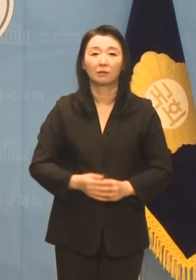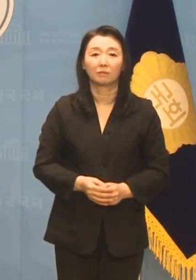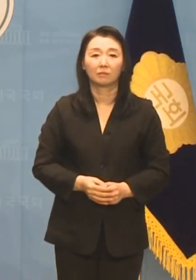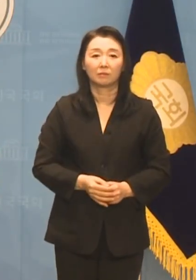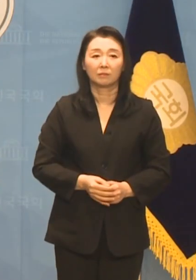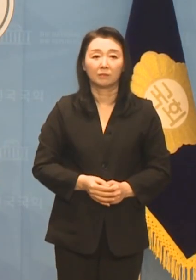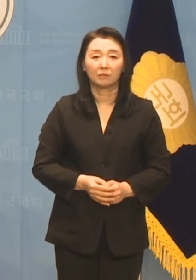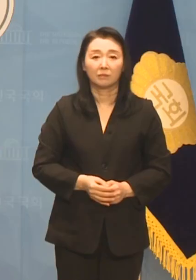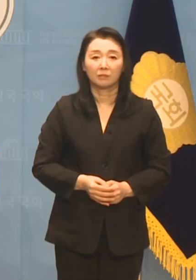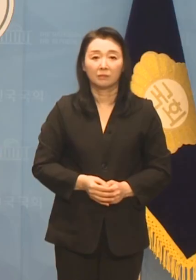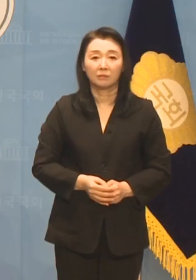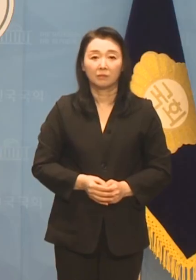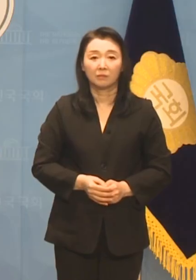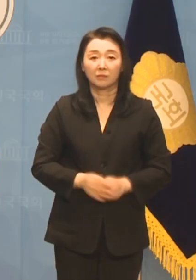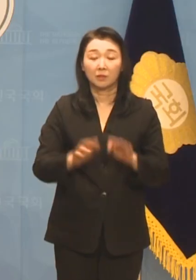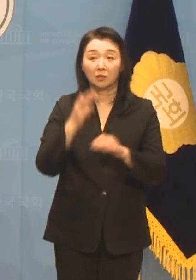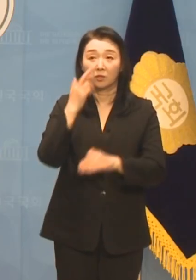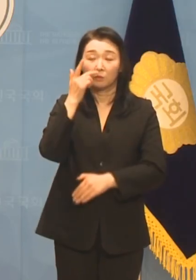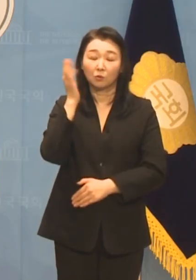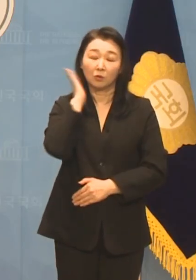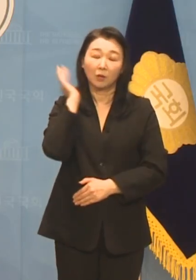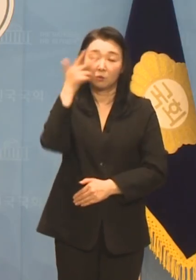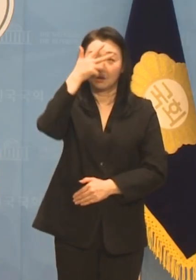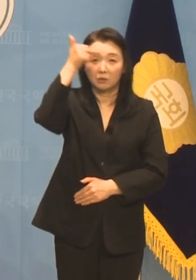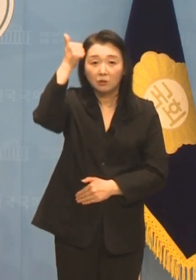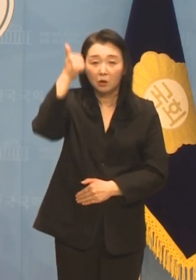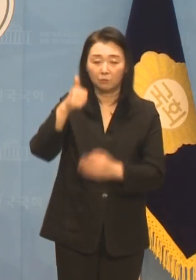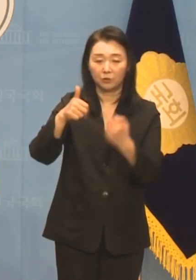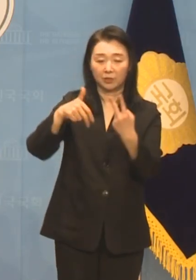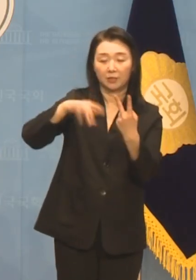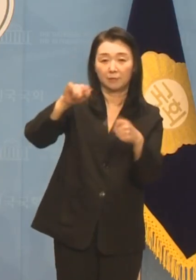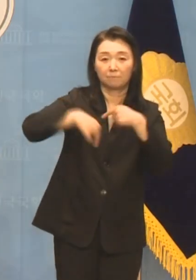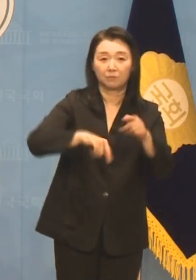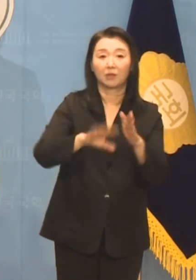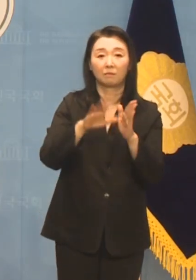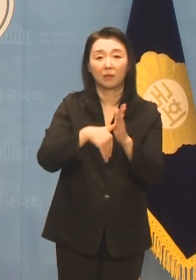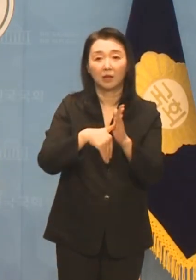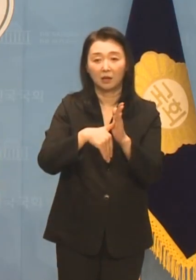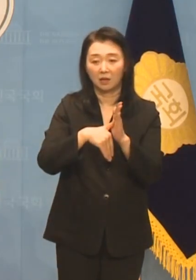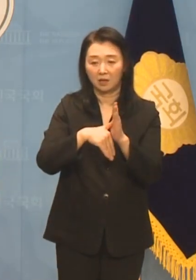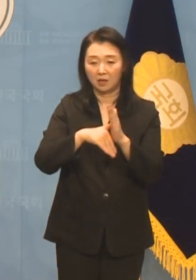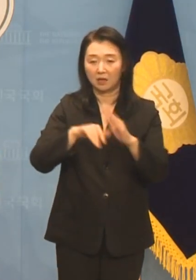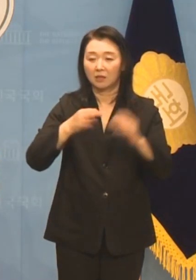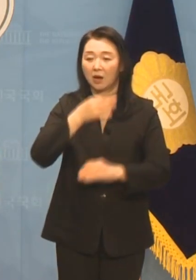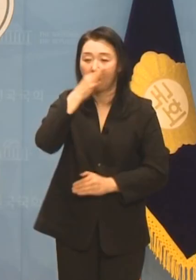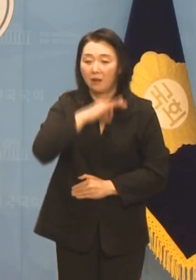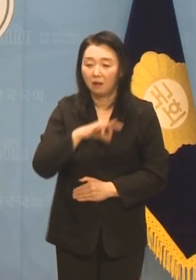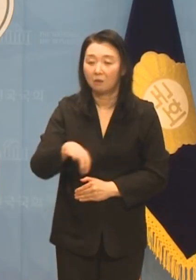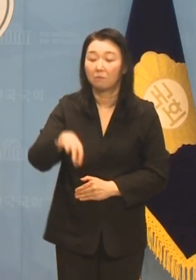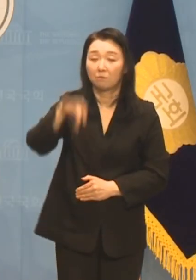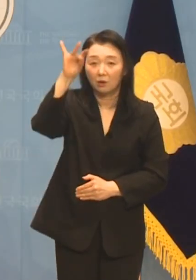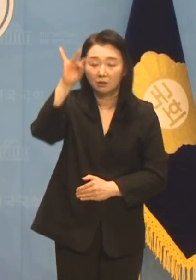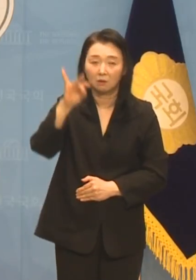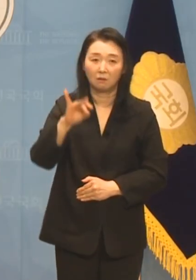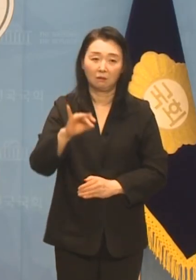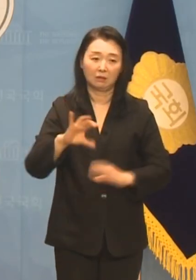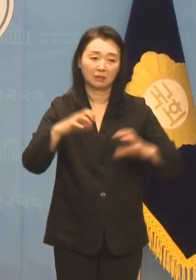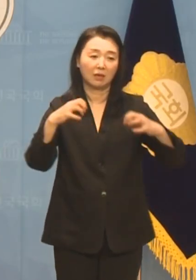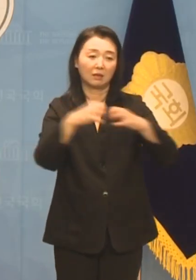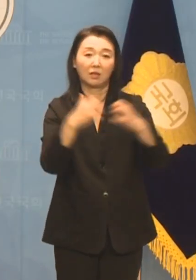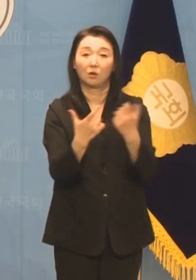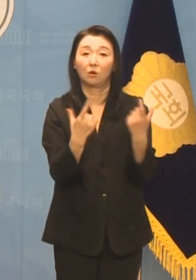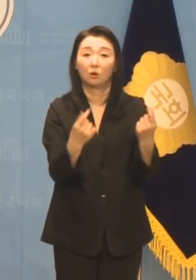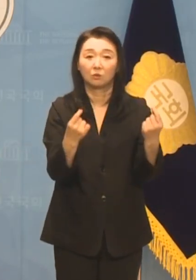트럼프 2기 체제로 자국 우선주의 세계 대전이 시작됐습니다. 우리 안의